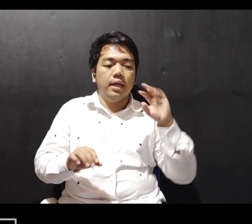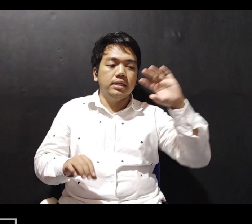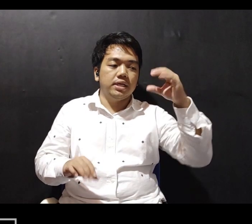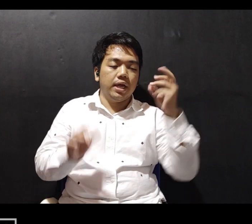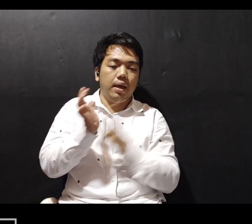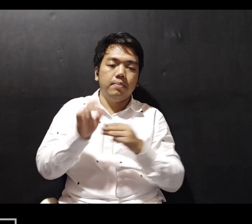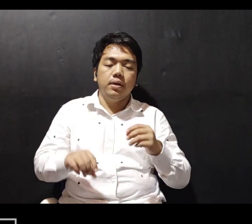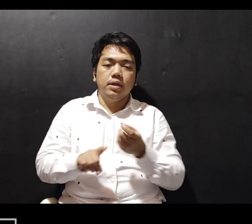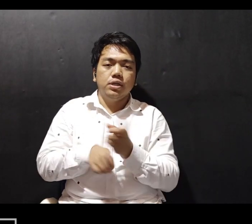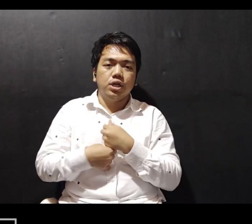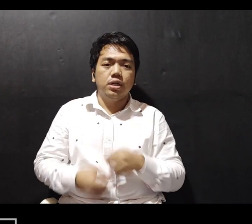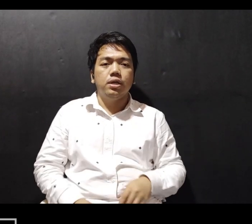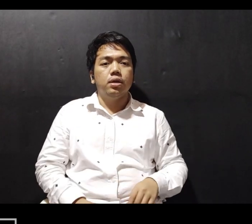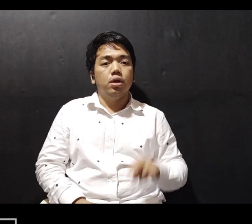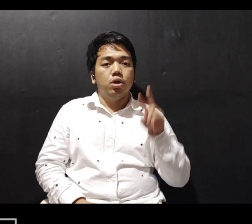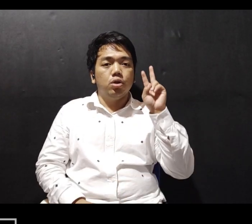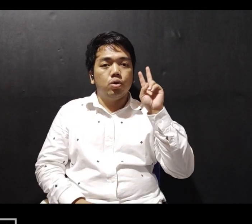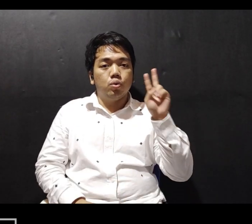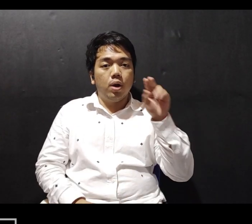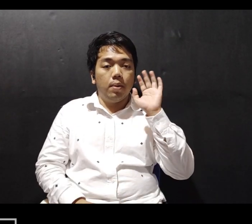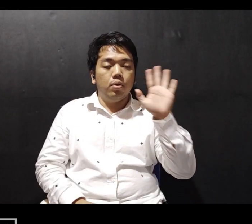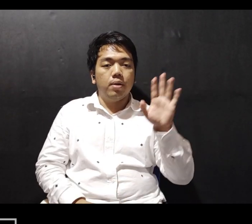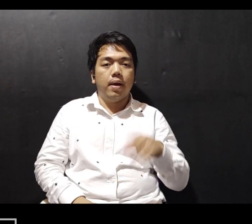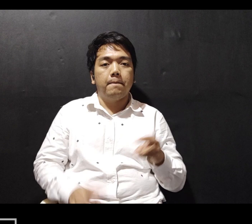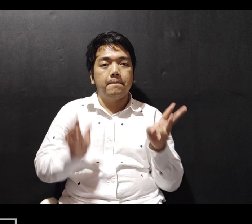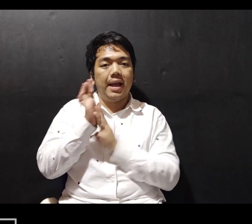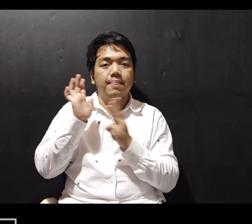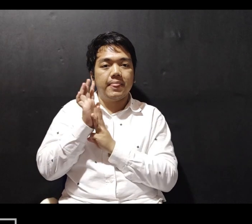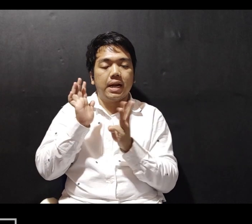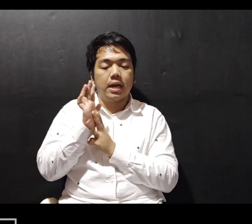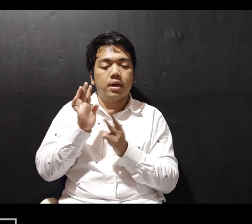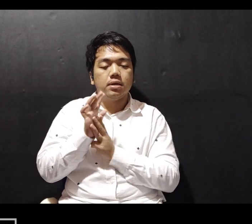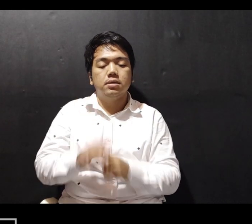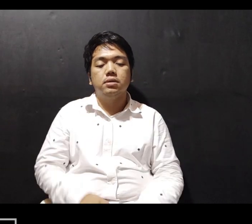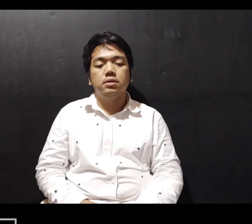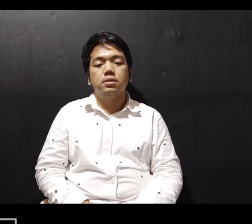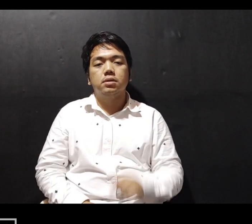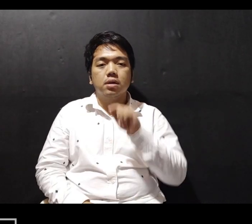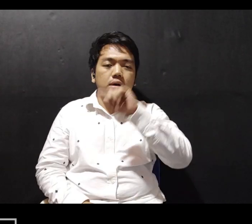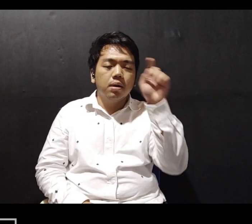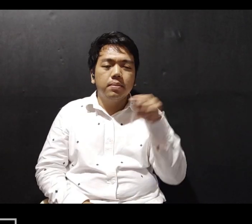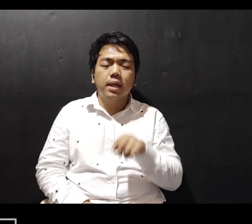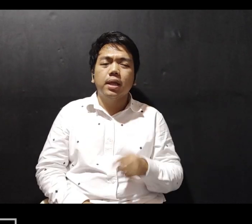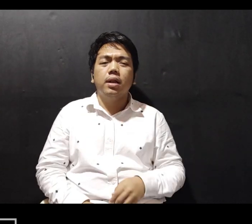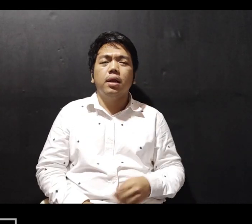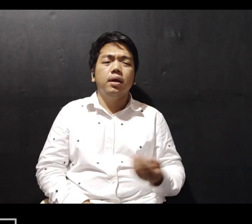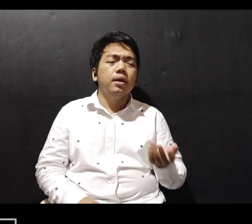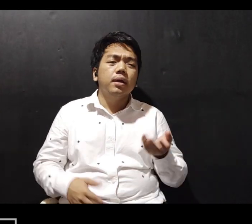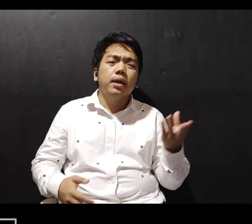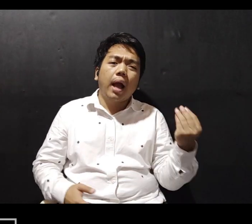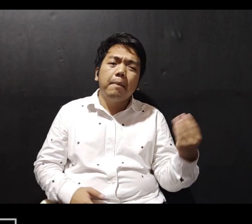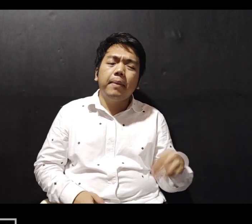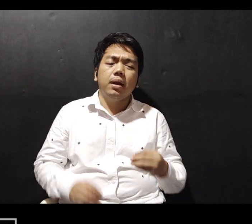27 meter tingginya. Pertanyaannya, bagi Anda dan bagi saya, kapan sih pohon bambu itu